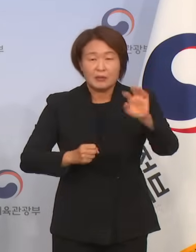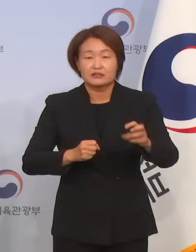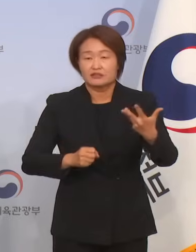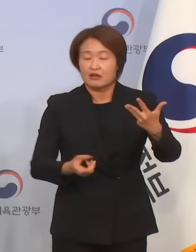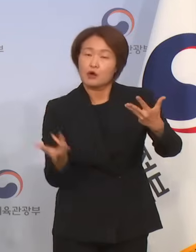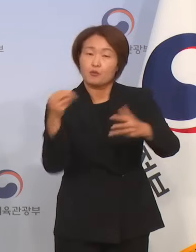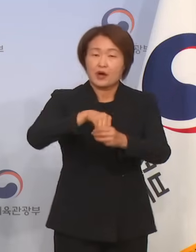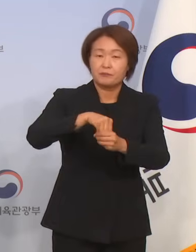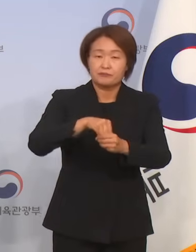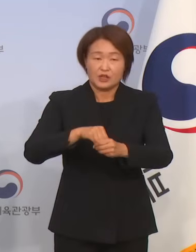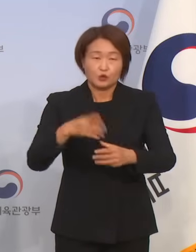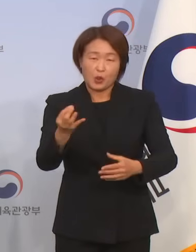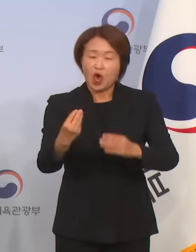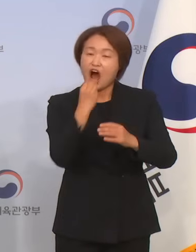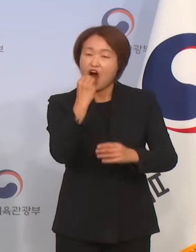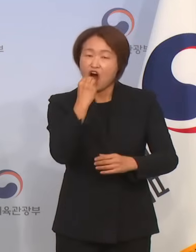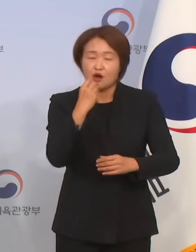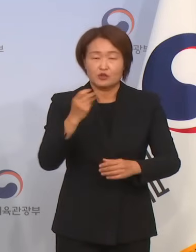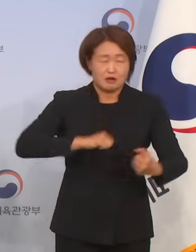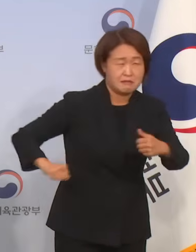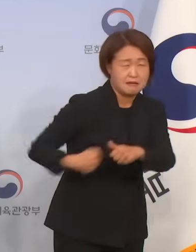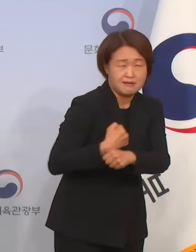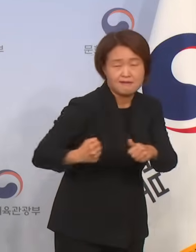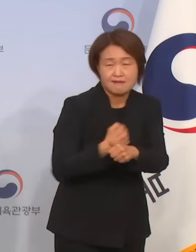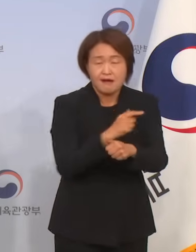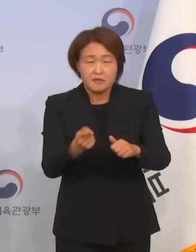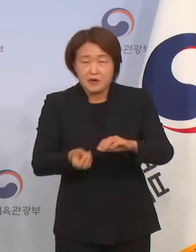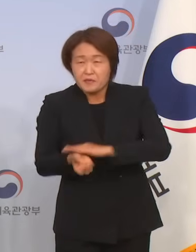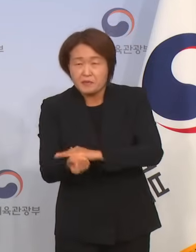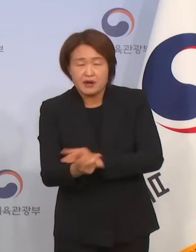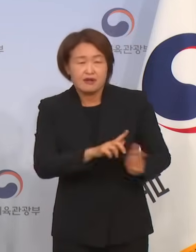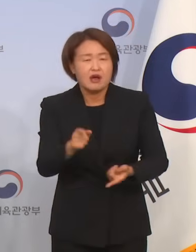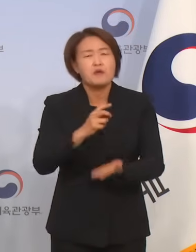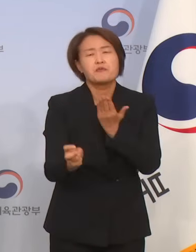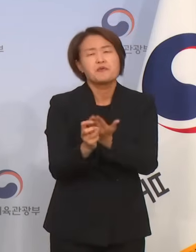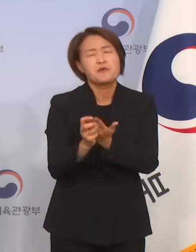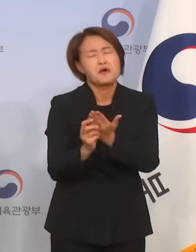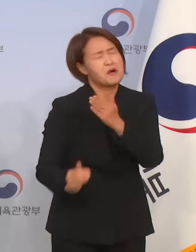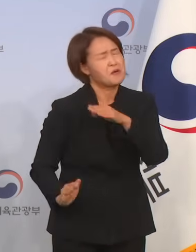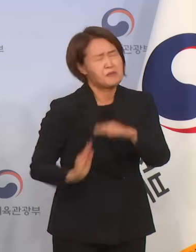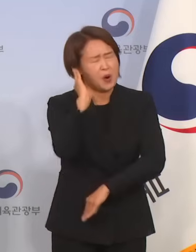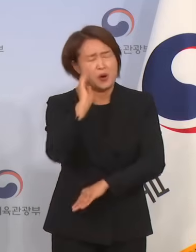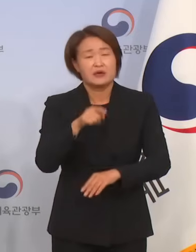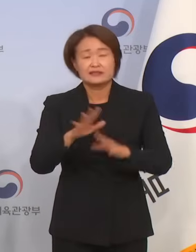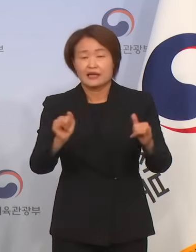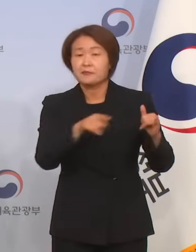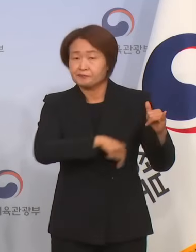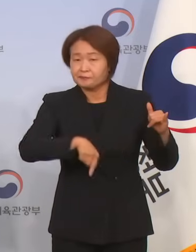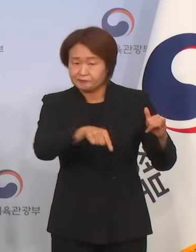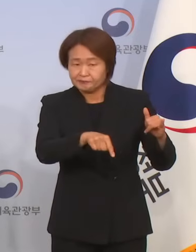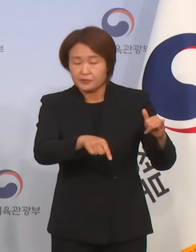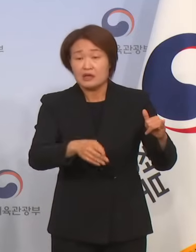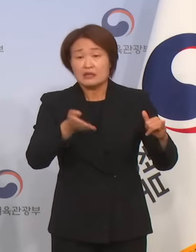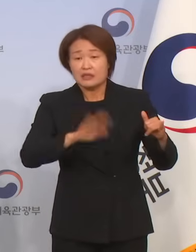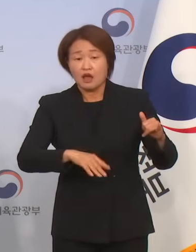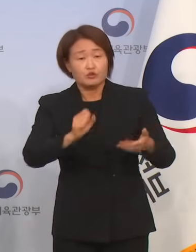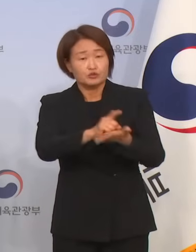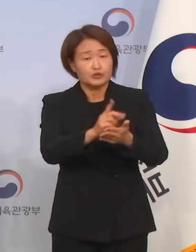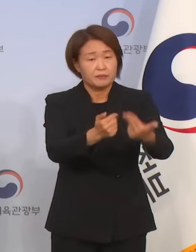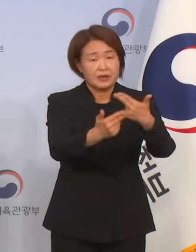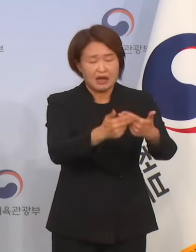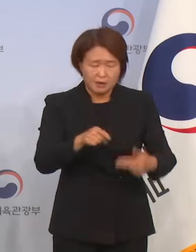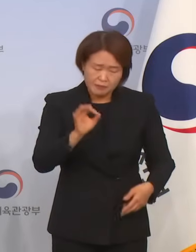포함 금품수수, 폭력 등 각종 비행위자들이었습니다. 축구협회는 이에 대한 비판이